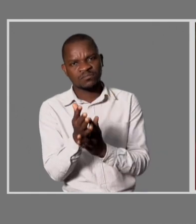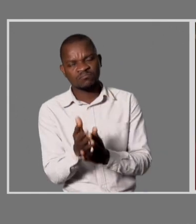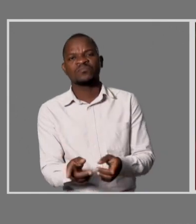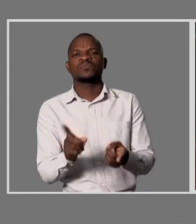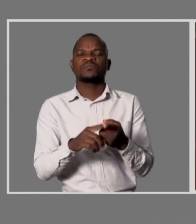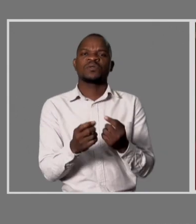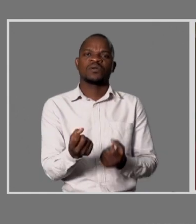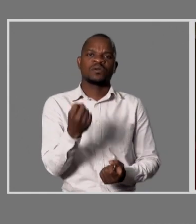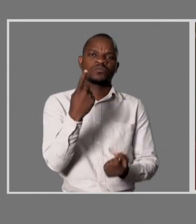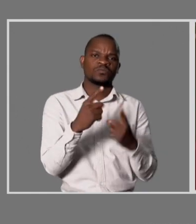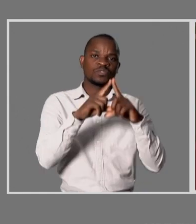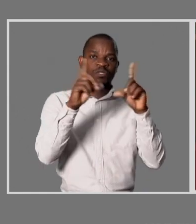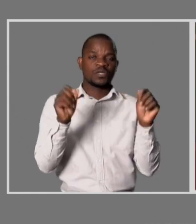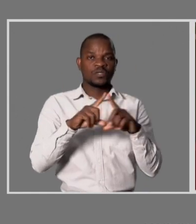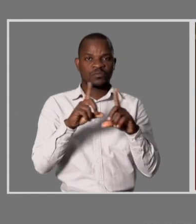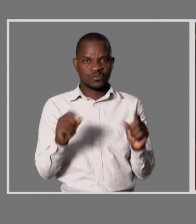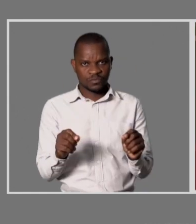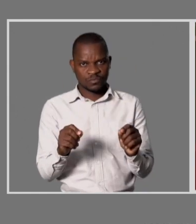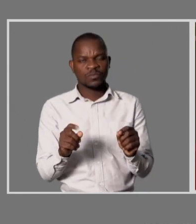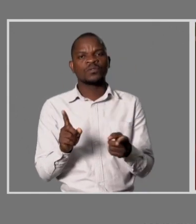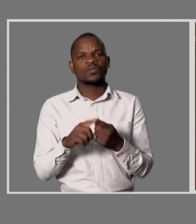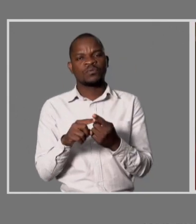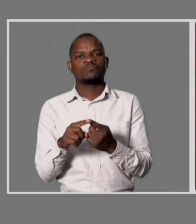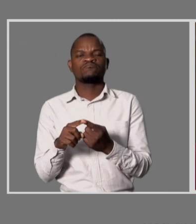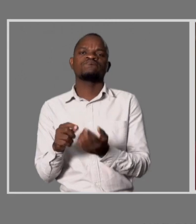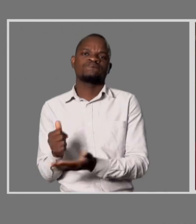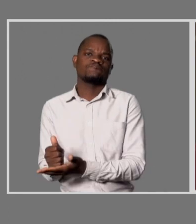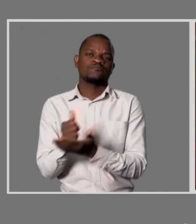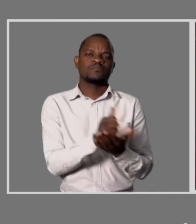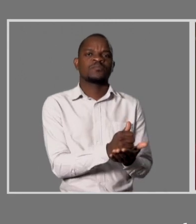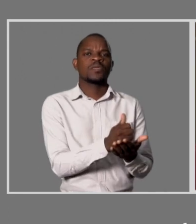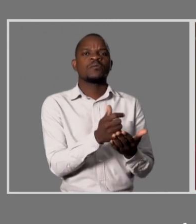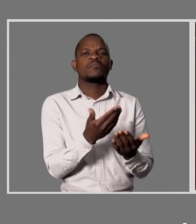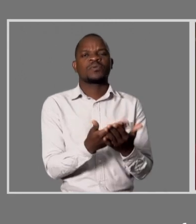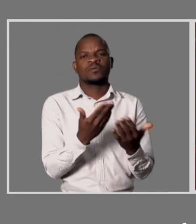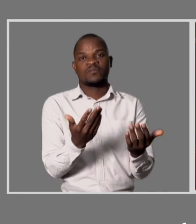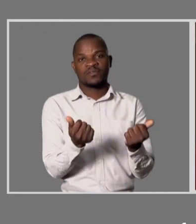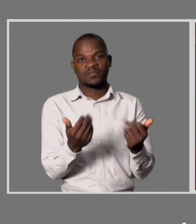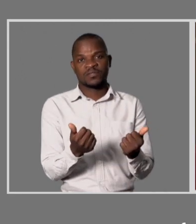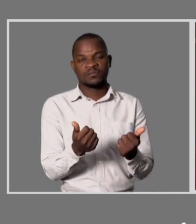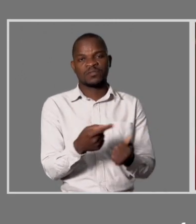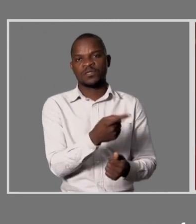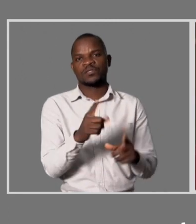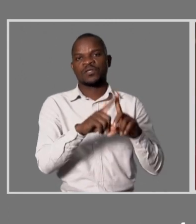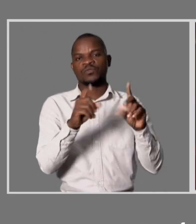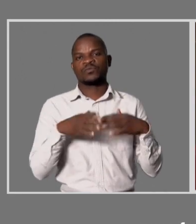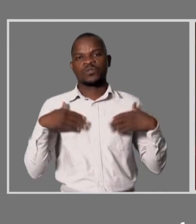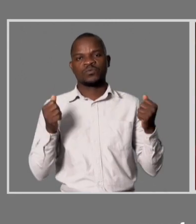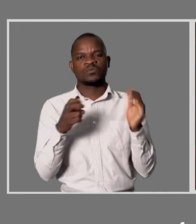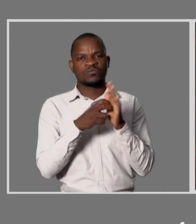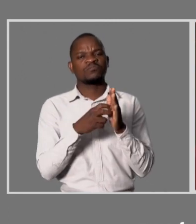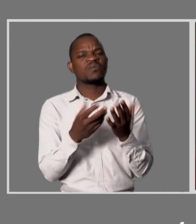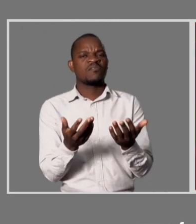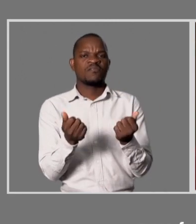estratégias, alguma intervenção que se possa, não é, introduzir para facilitar que estes serviços sejam mais